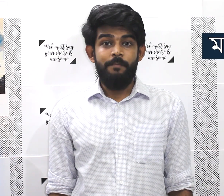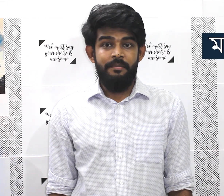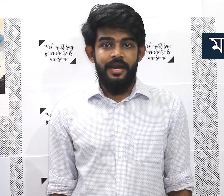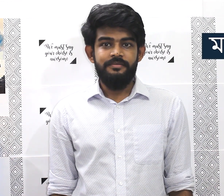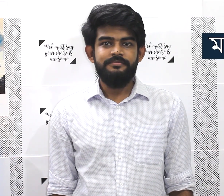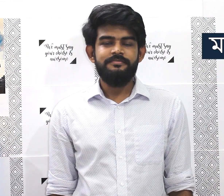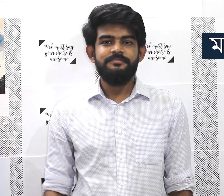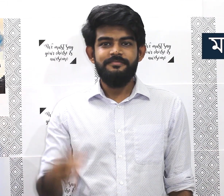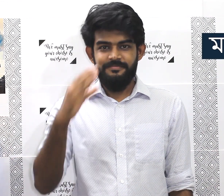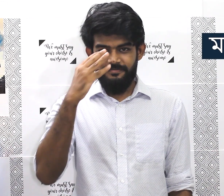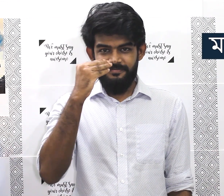মামা,